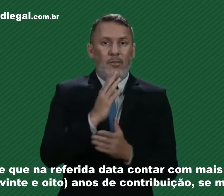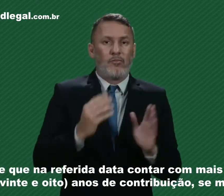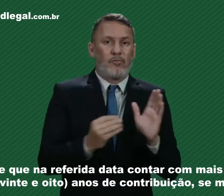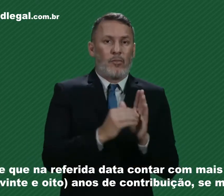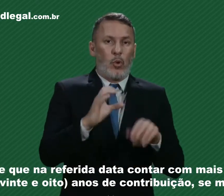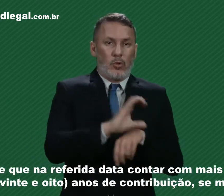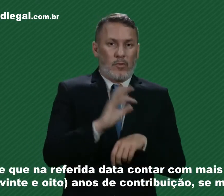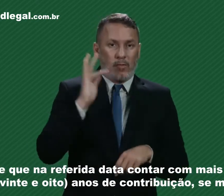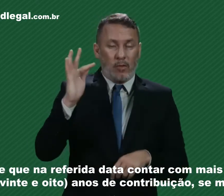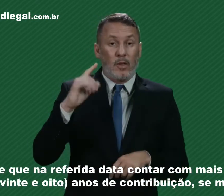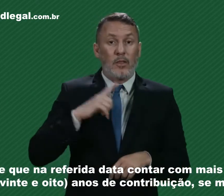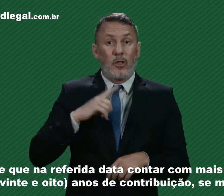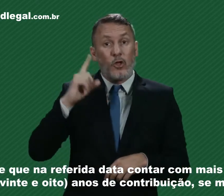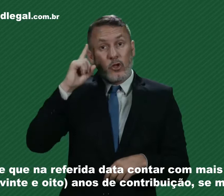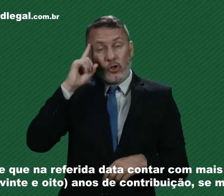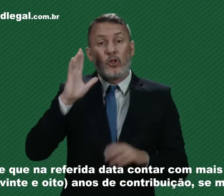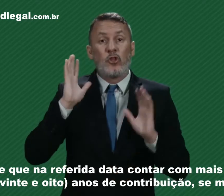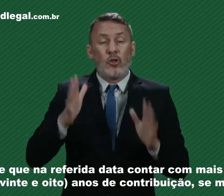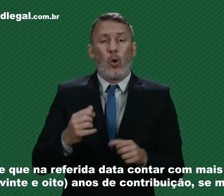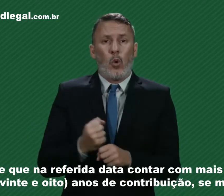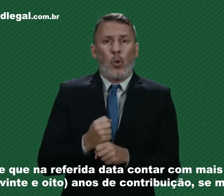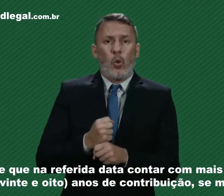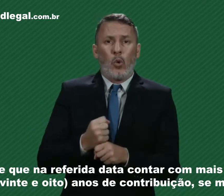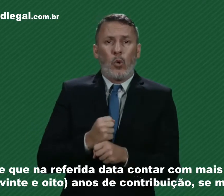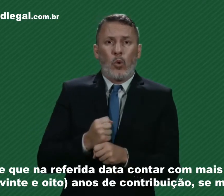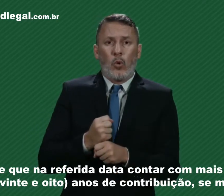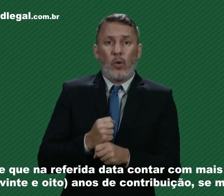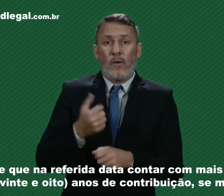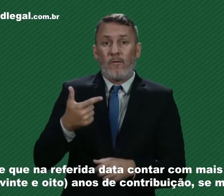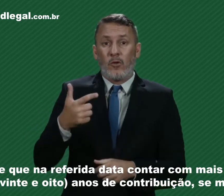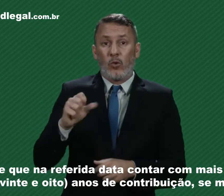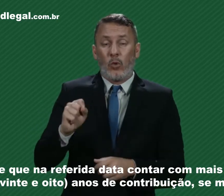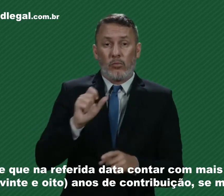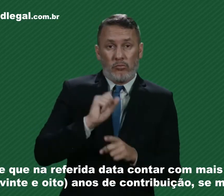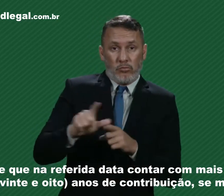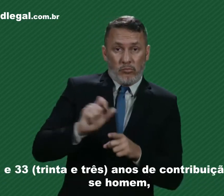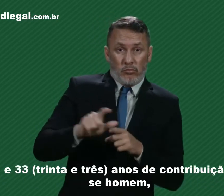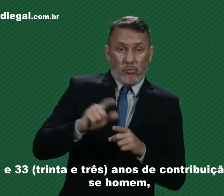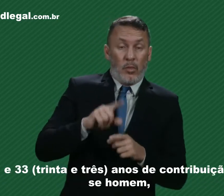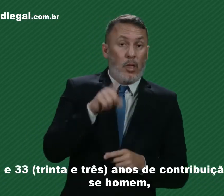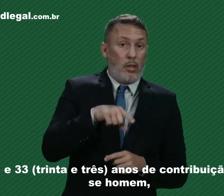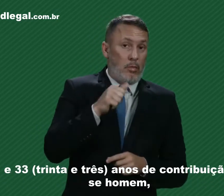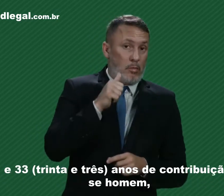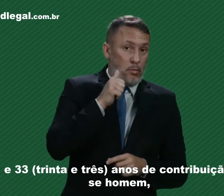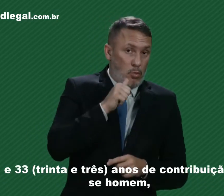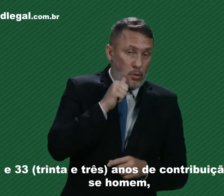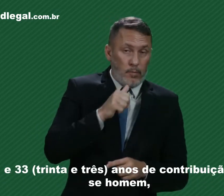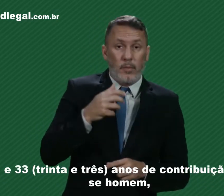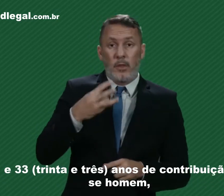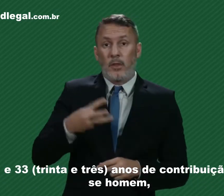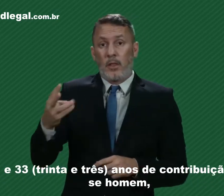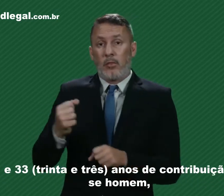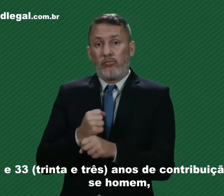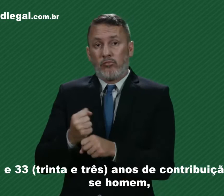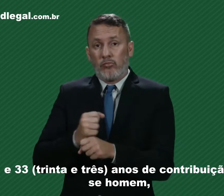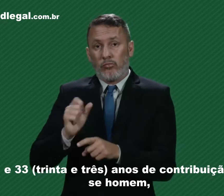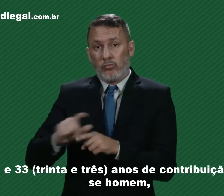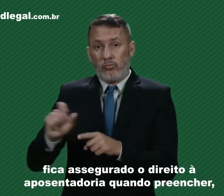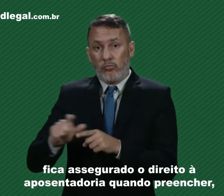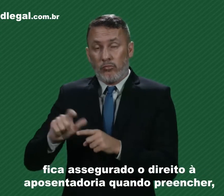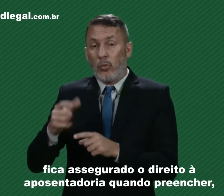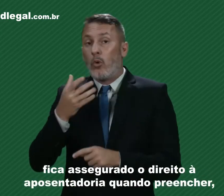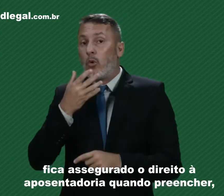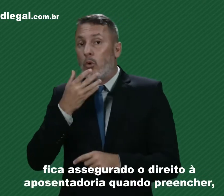referida data contar com mais de 28 anos de contribuição se mulher e 33 anos de contribuição se